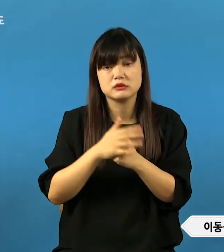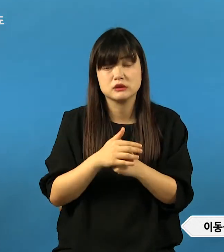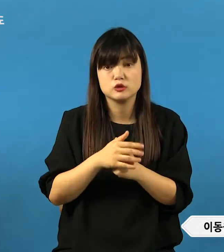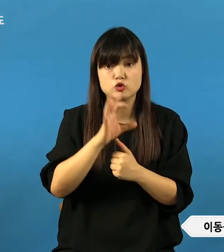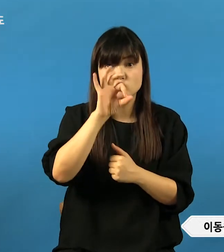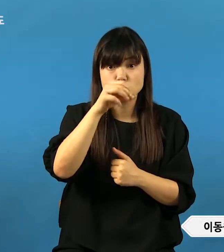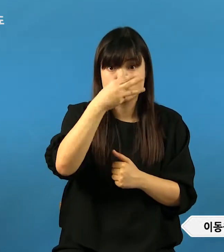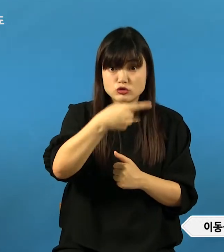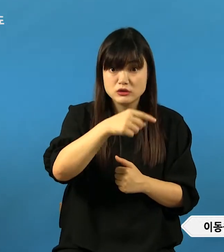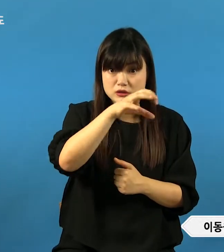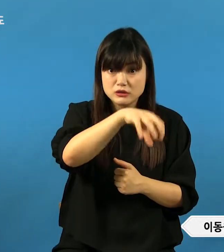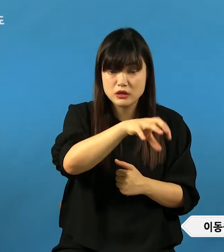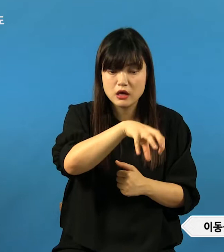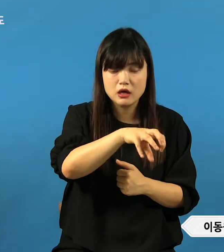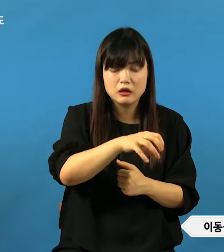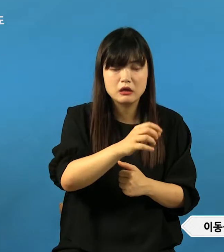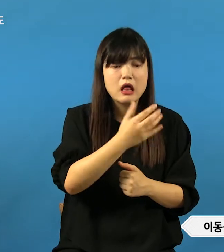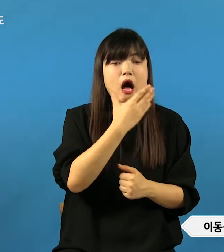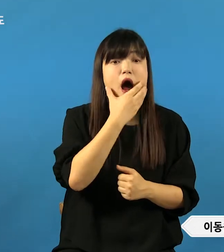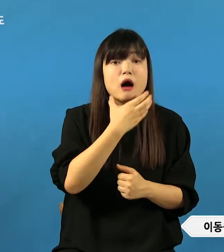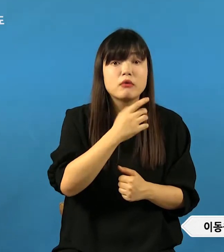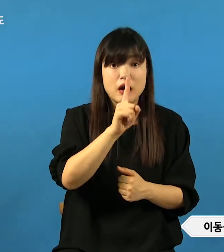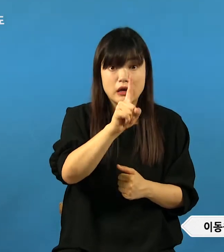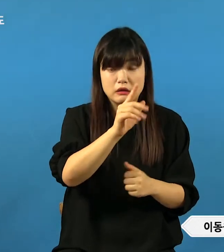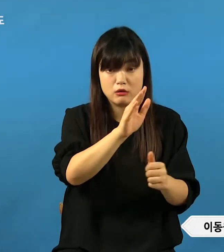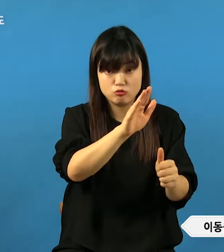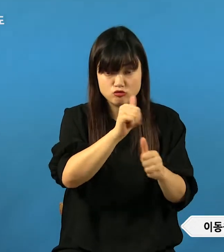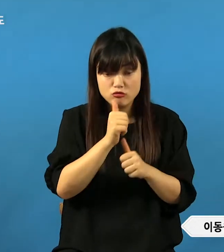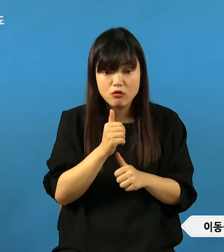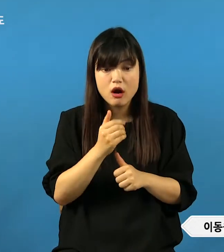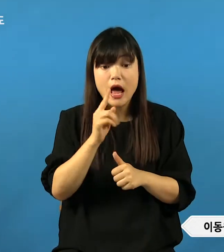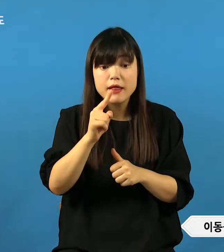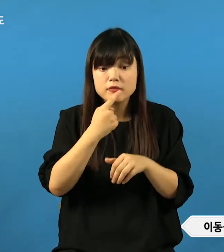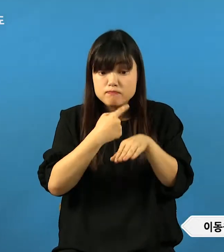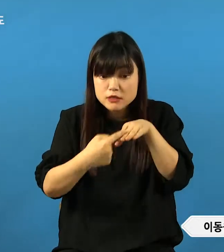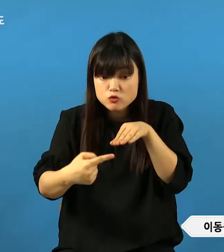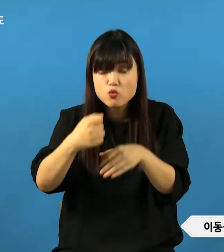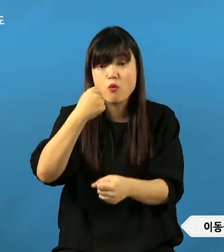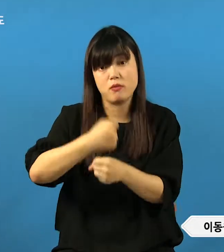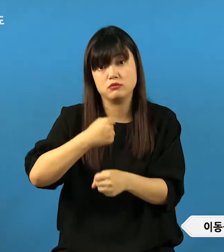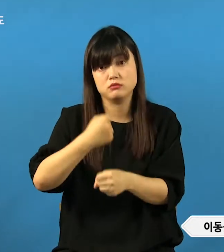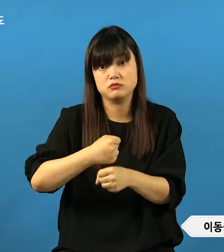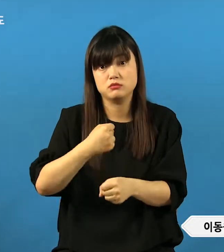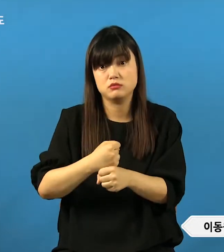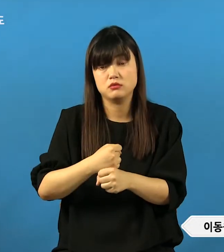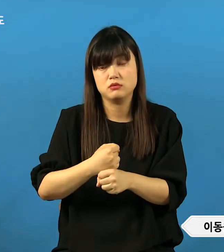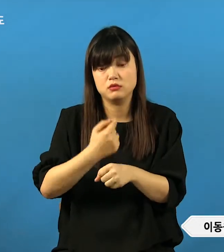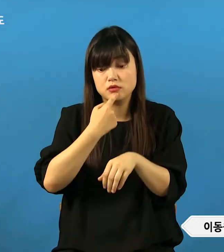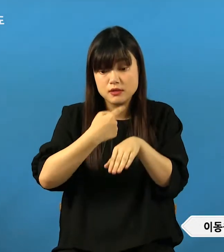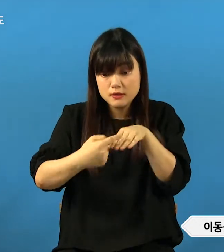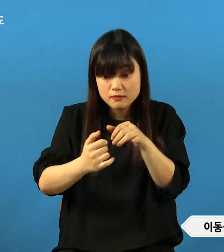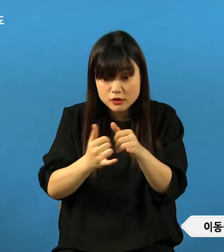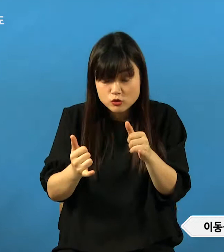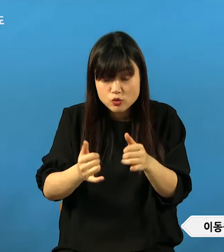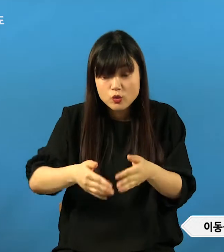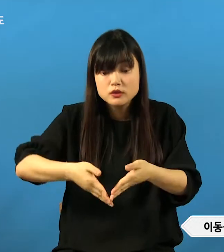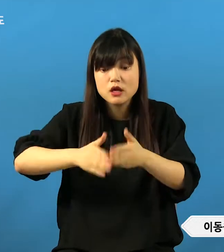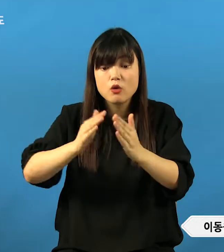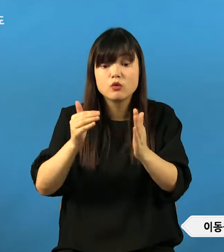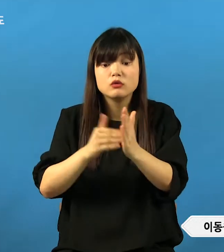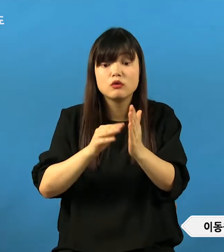우르에 살던 아브라함이라는 한 사람을 불러 한 민족을 만드시고 그 민족을 세우신